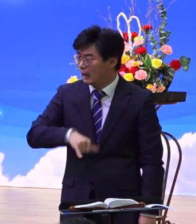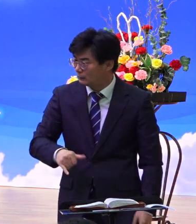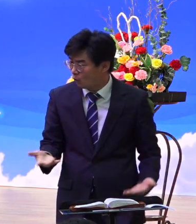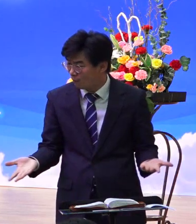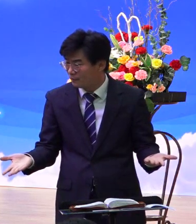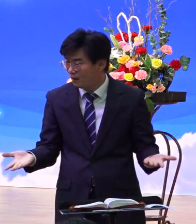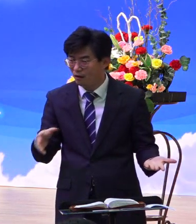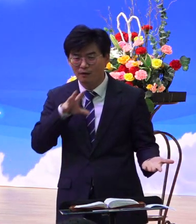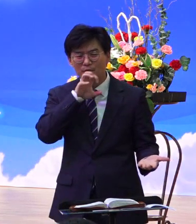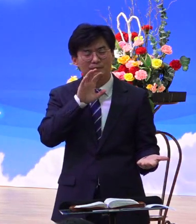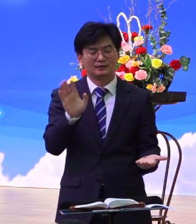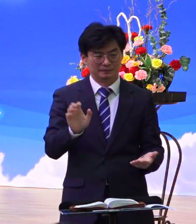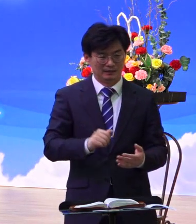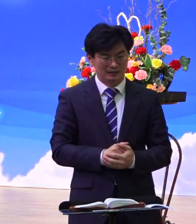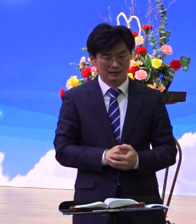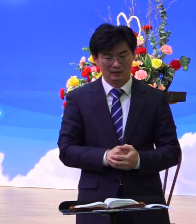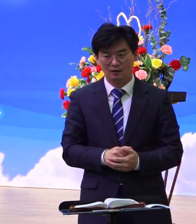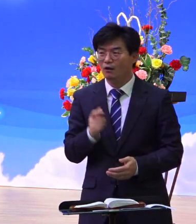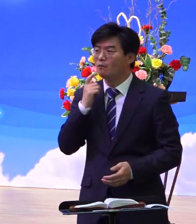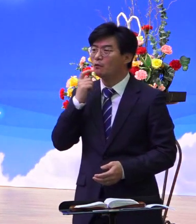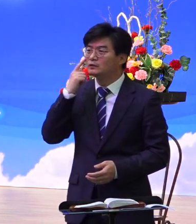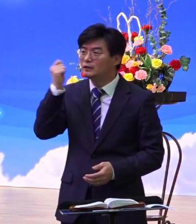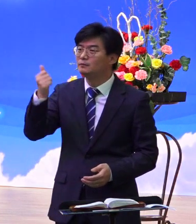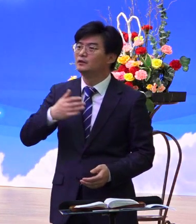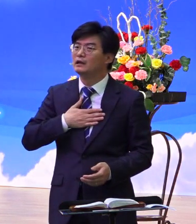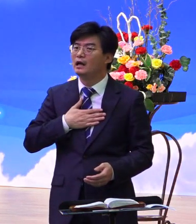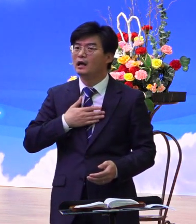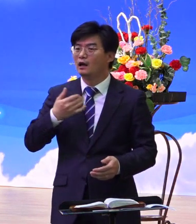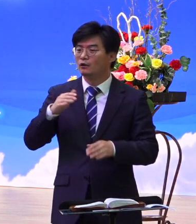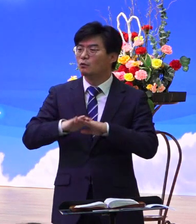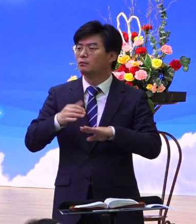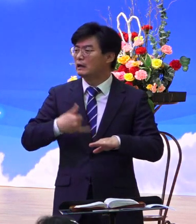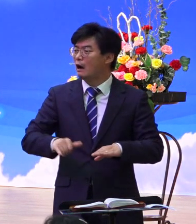라고 생각하는 자녀들 있습니까? 목사님도 재능이 별로 없었어요.